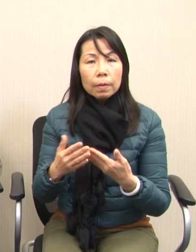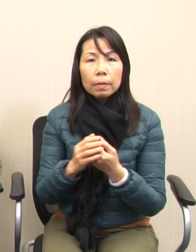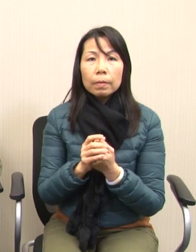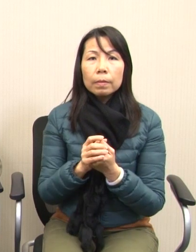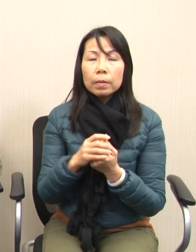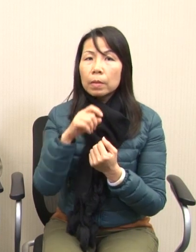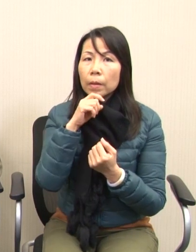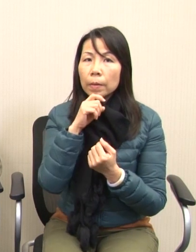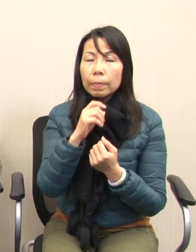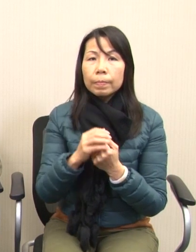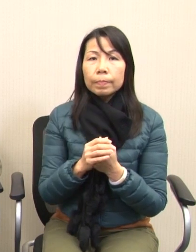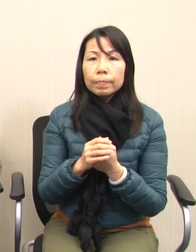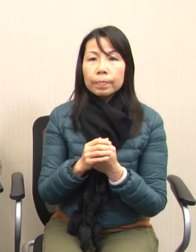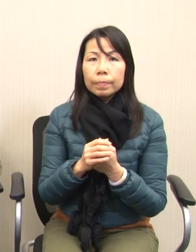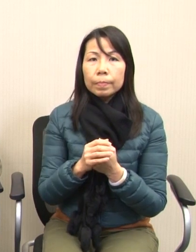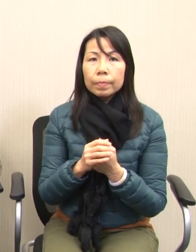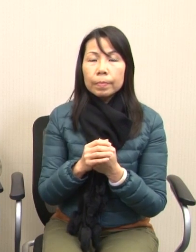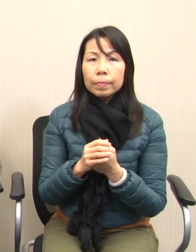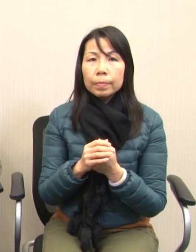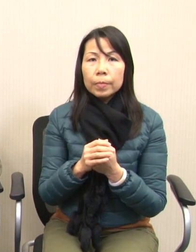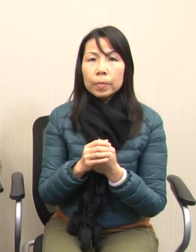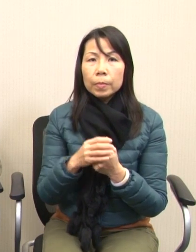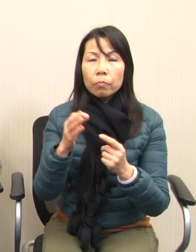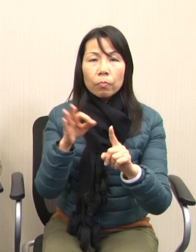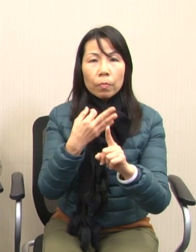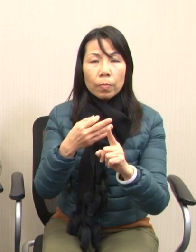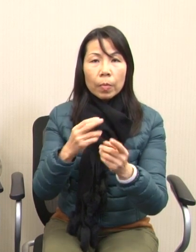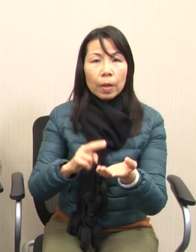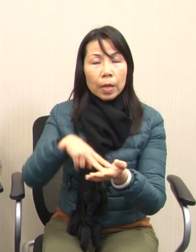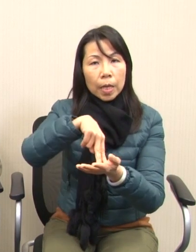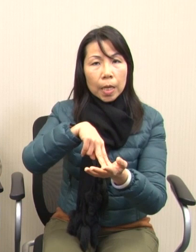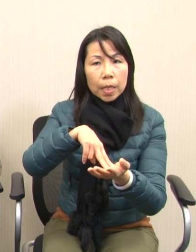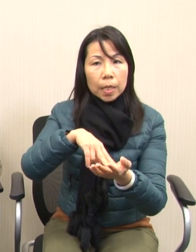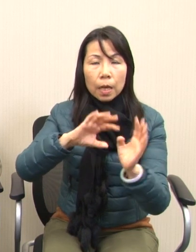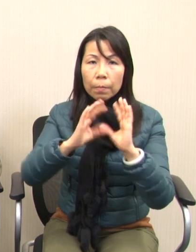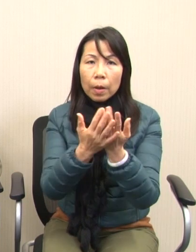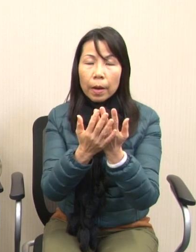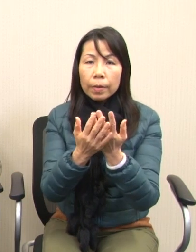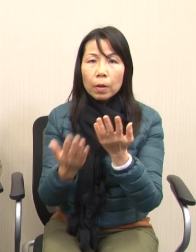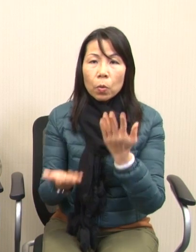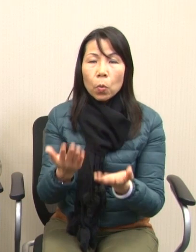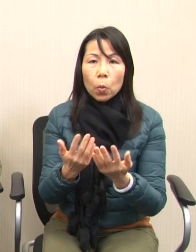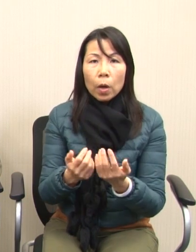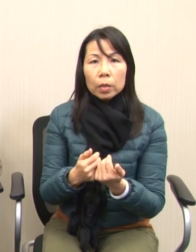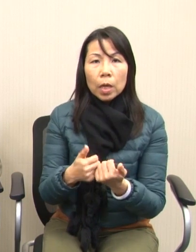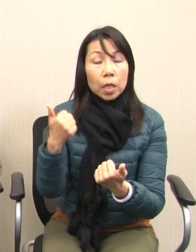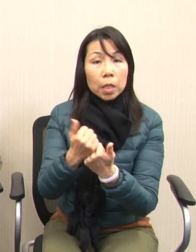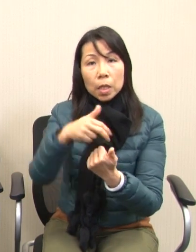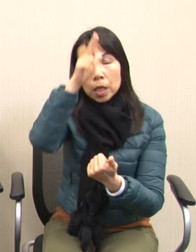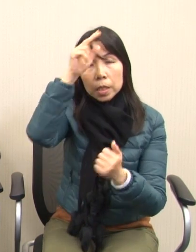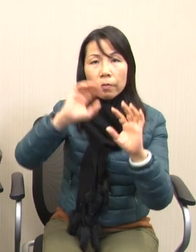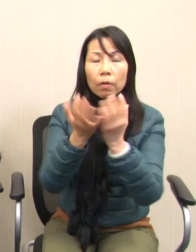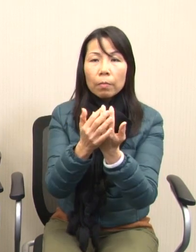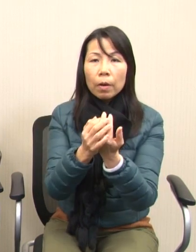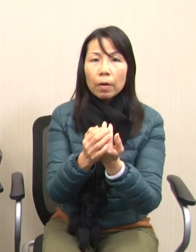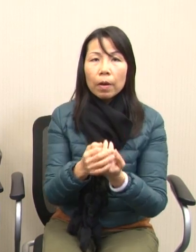有一個你叫非建制派或者泛民夠聲告訴我，喂，不好意思，各位都是大